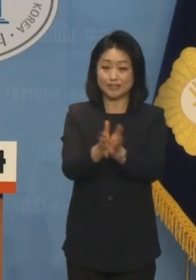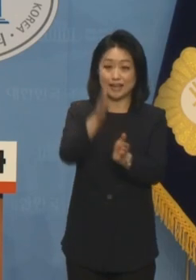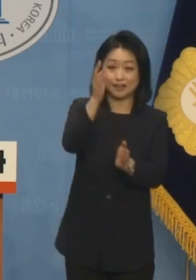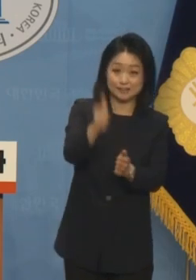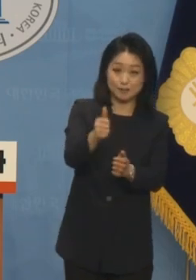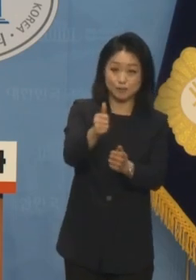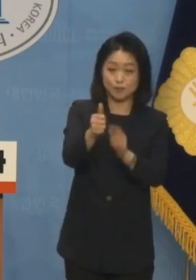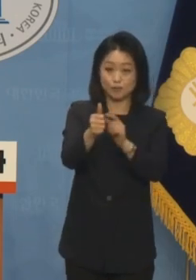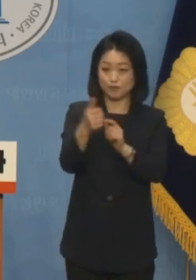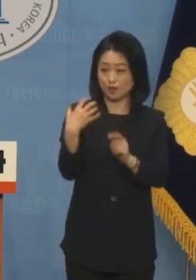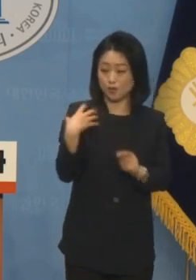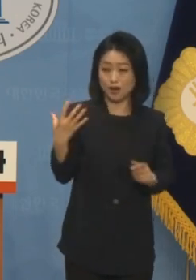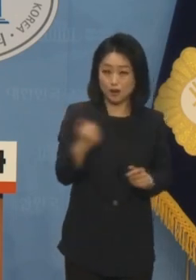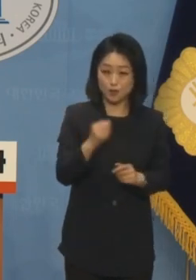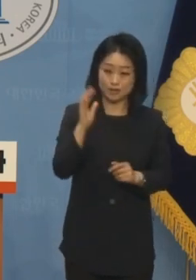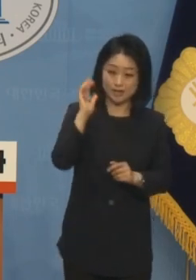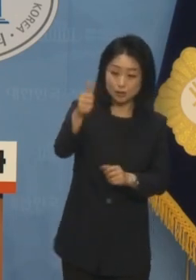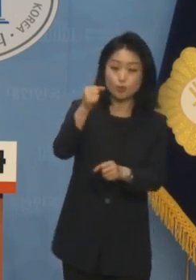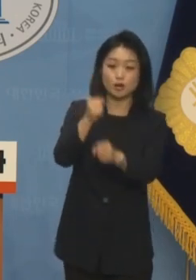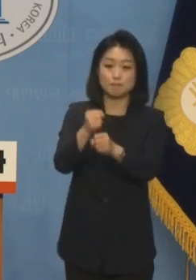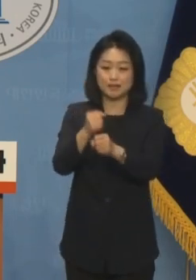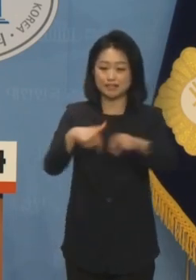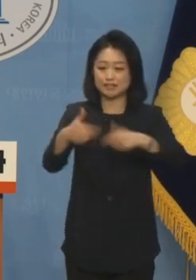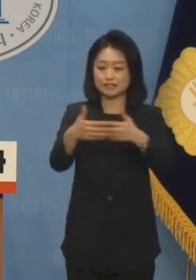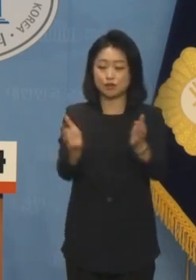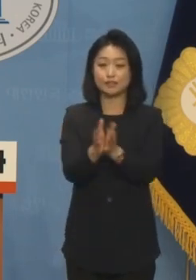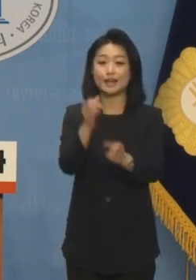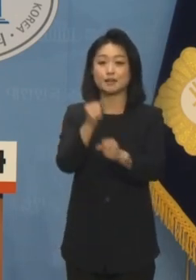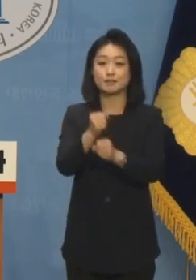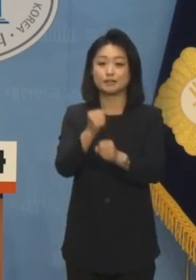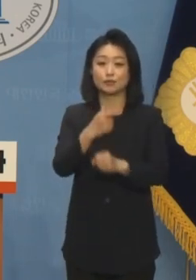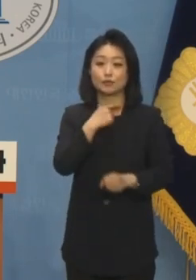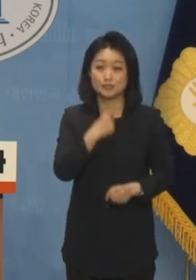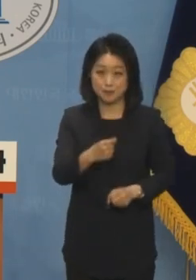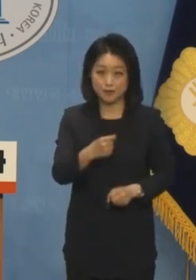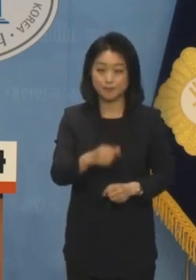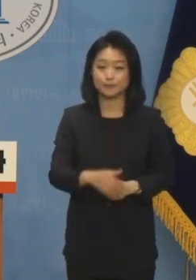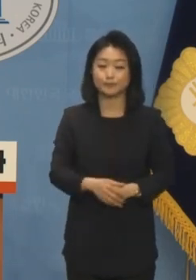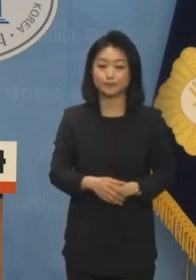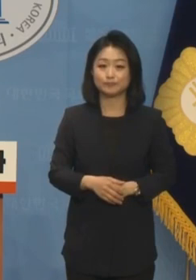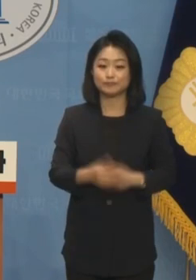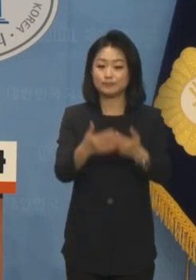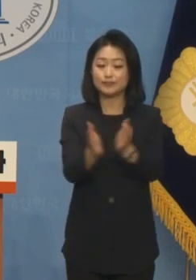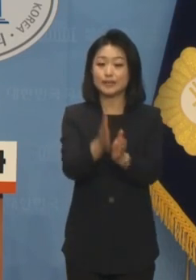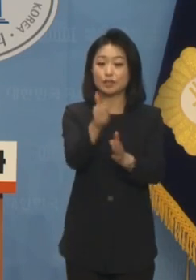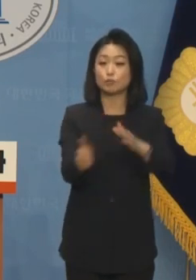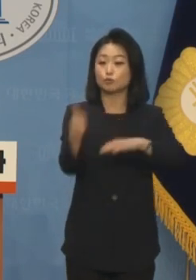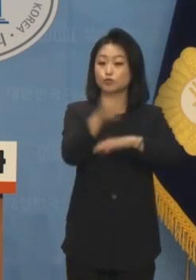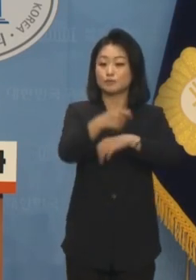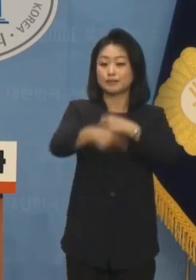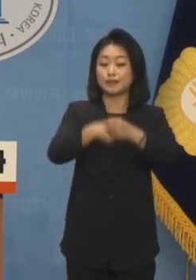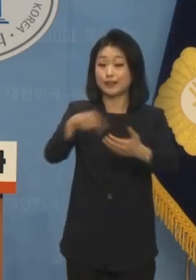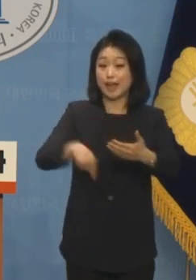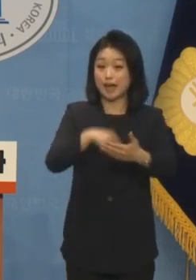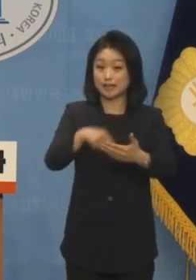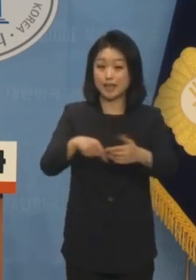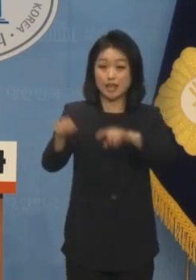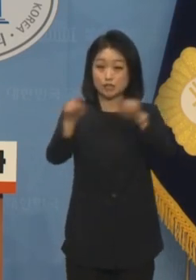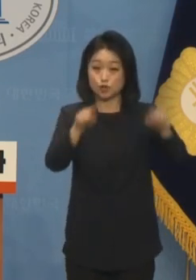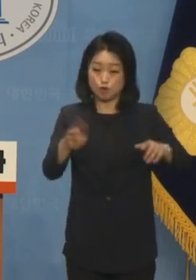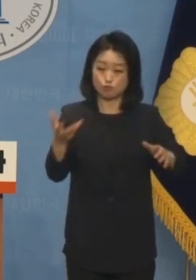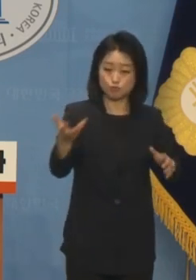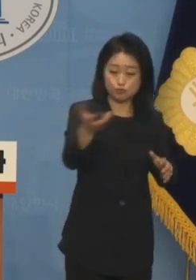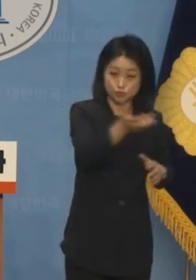것입니다. 대통령을 만드는 허은하가 될 것입니다. 당대표 취임 1년 안에 전국 풀뿌리